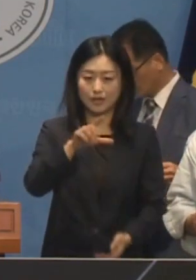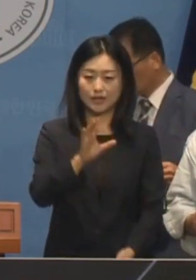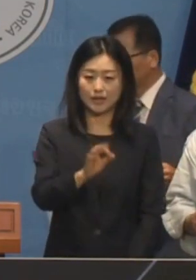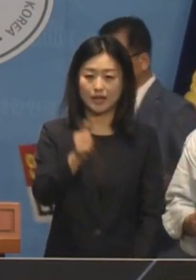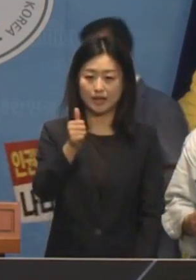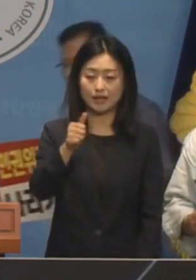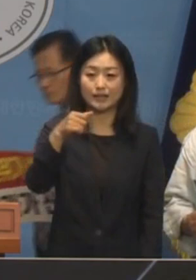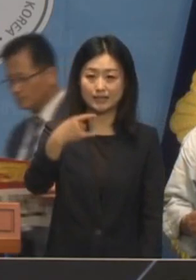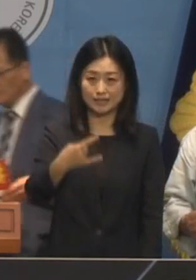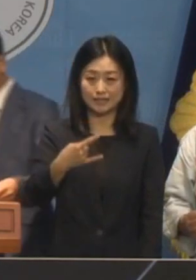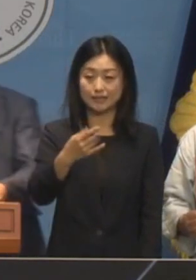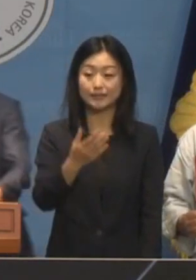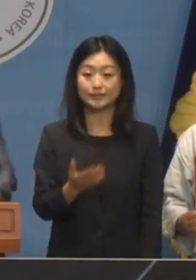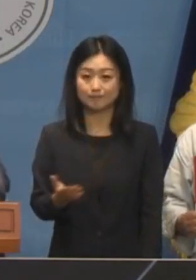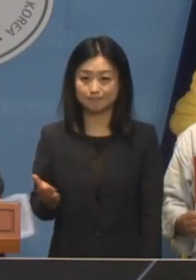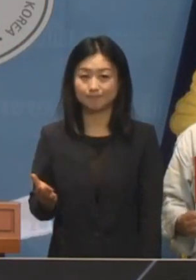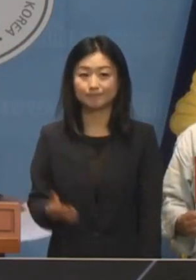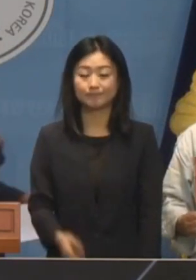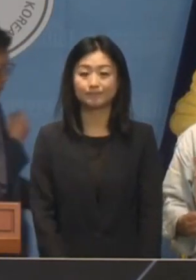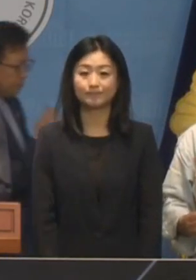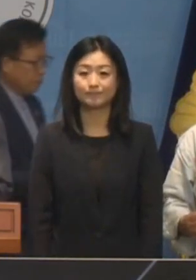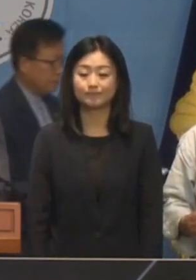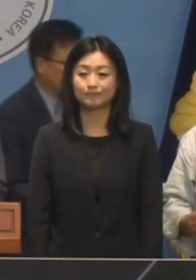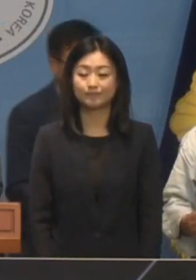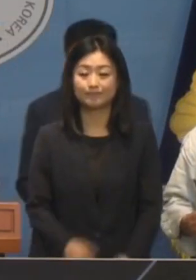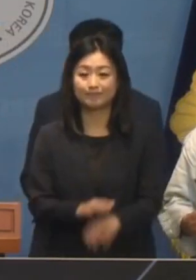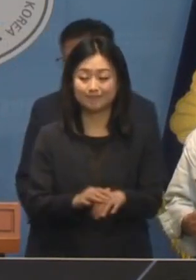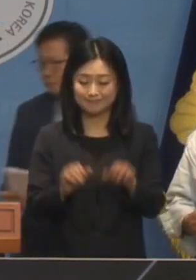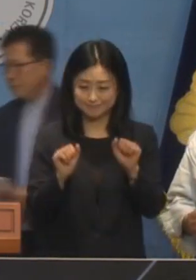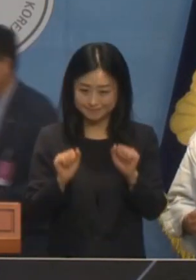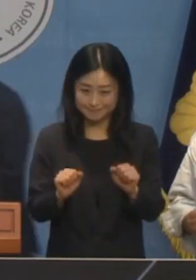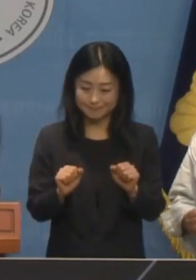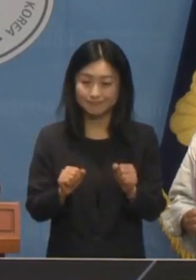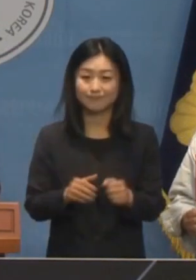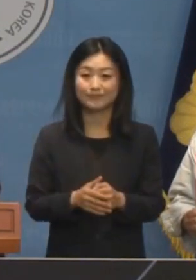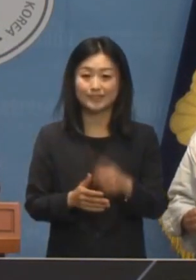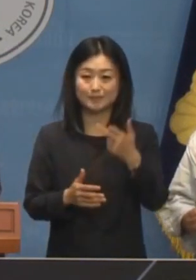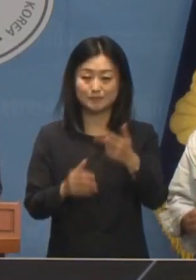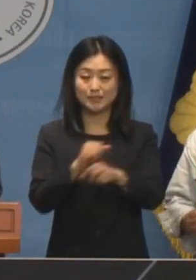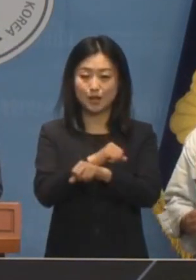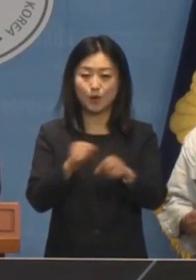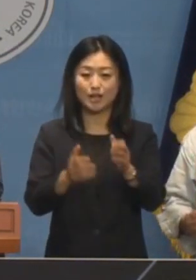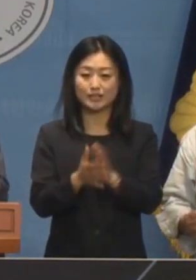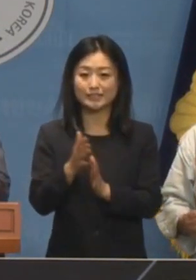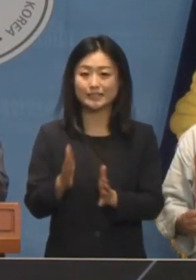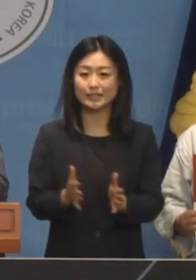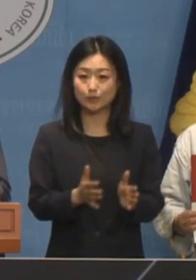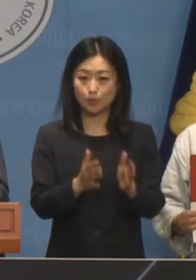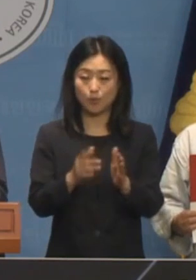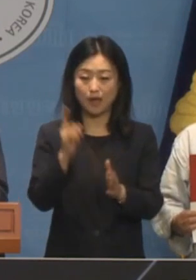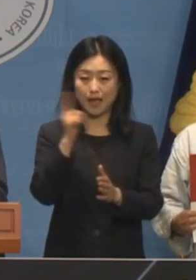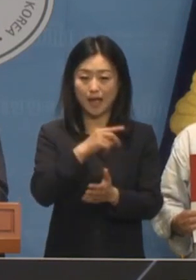주시겠습니다. 네, 안녕하세요. 17개 광역시도